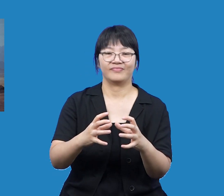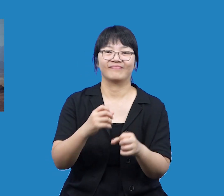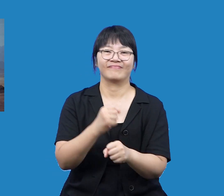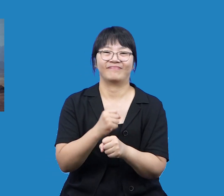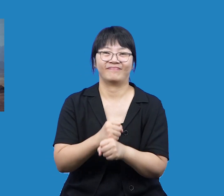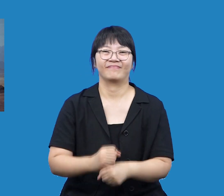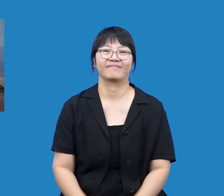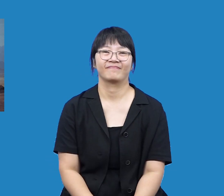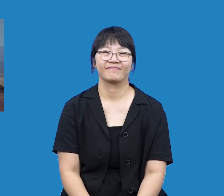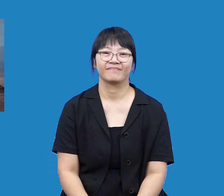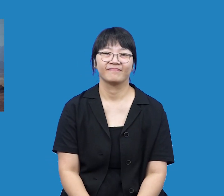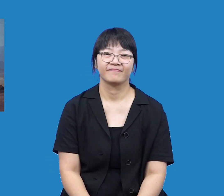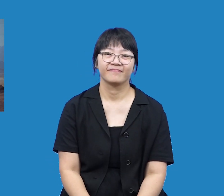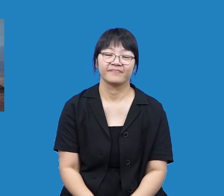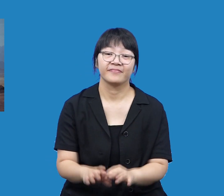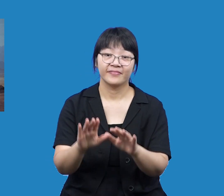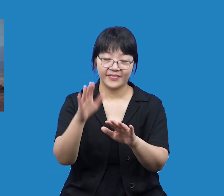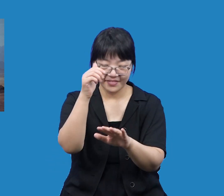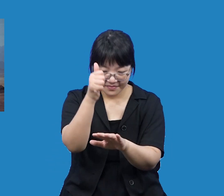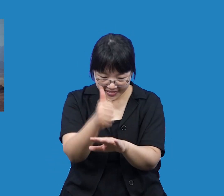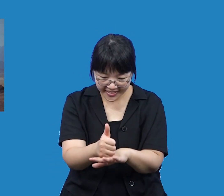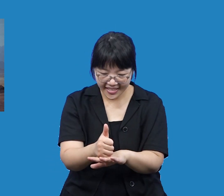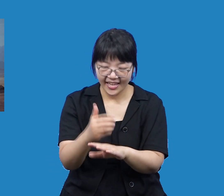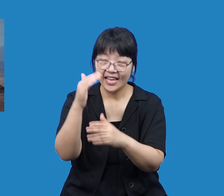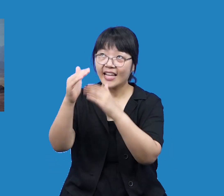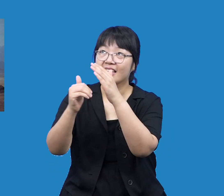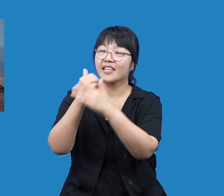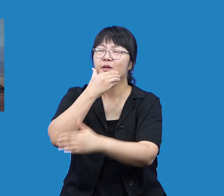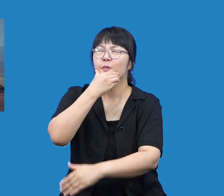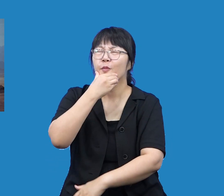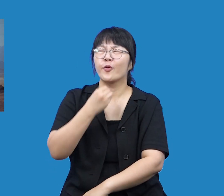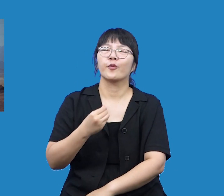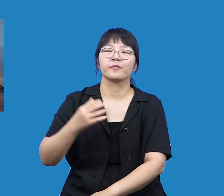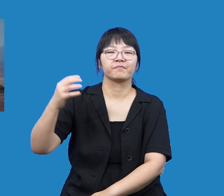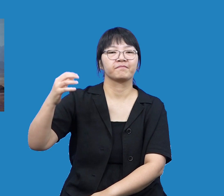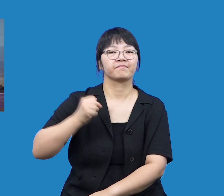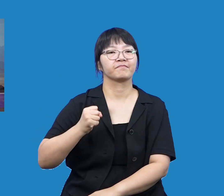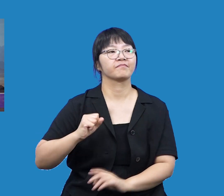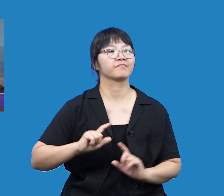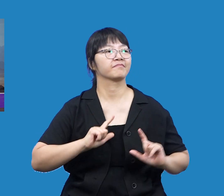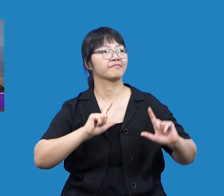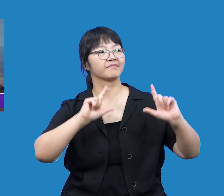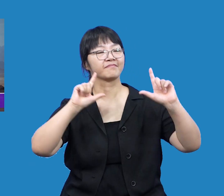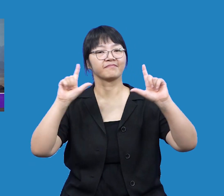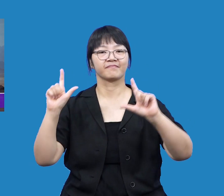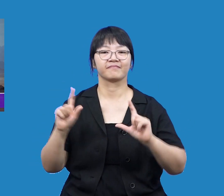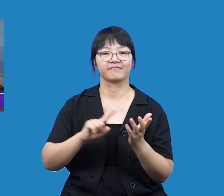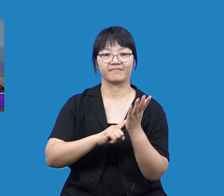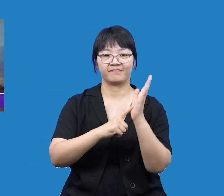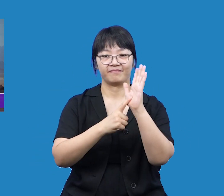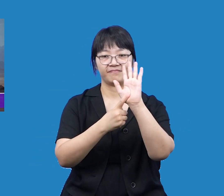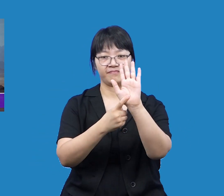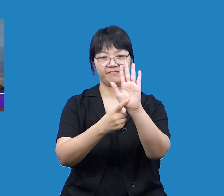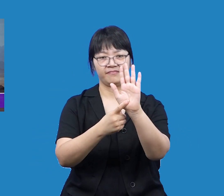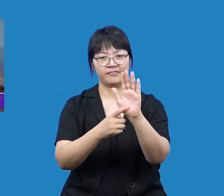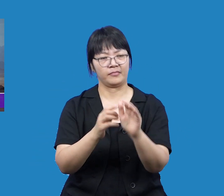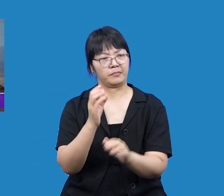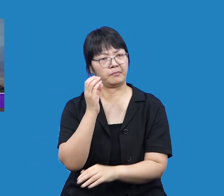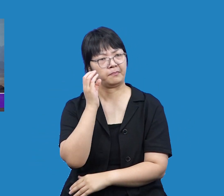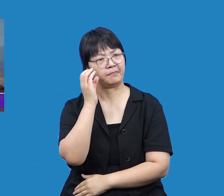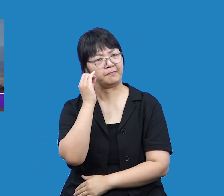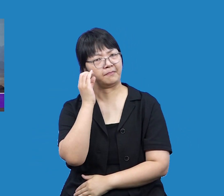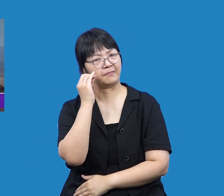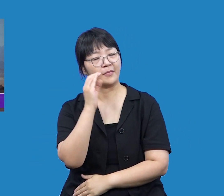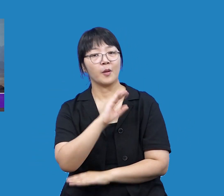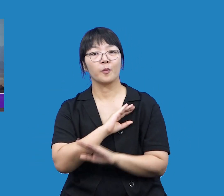마침내 하나님의 축복을 오히려 경험합니다. 자, 구체적으로 그러면 모세는